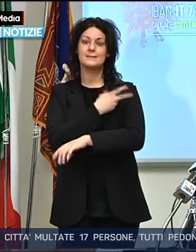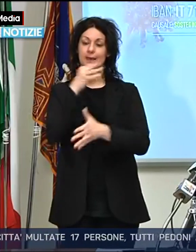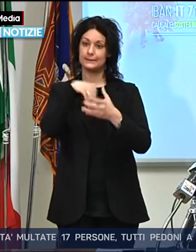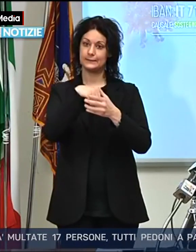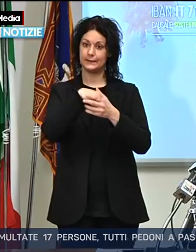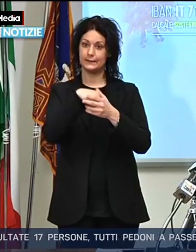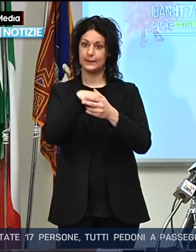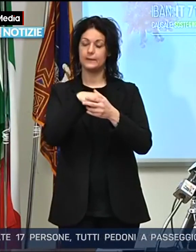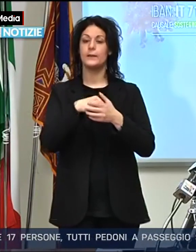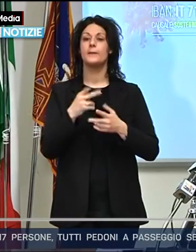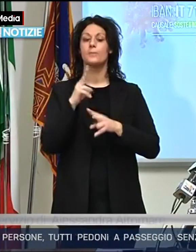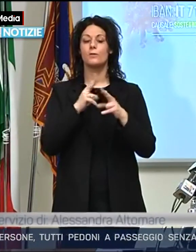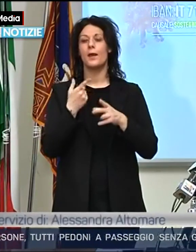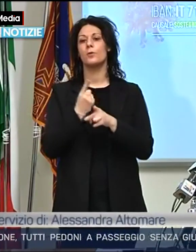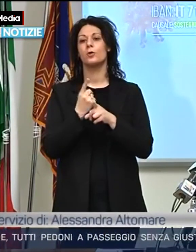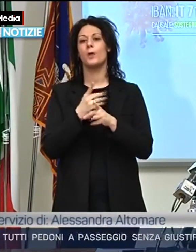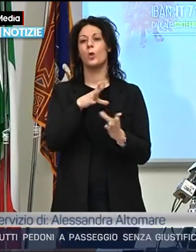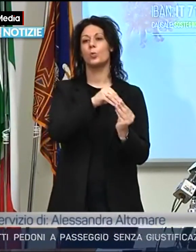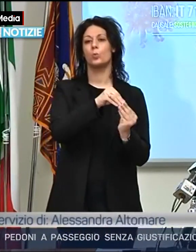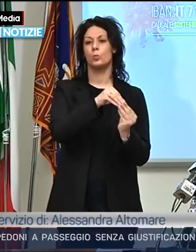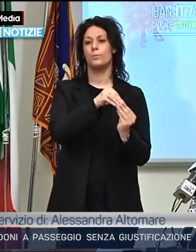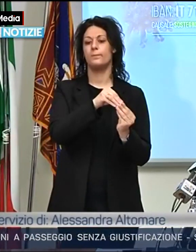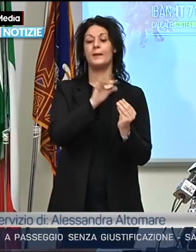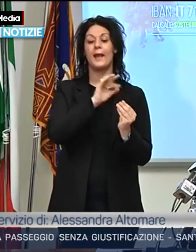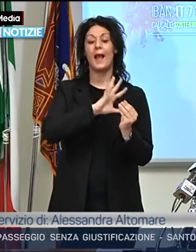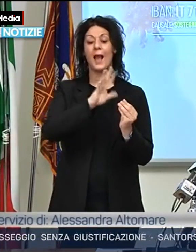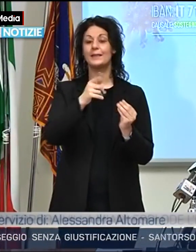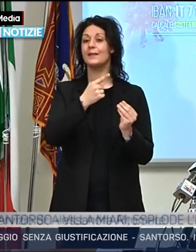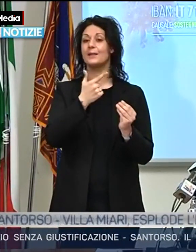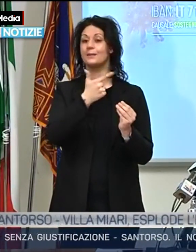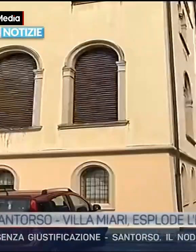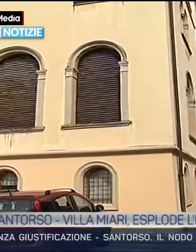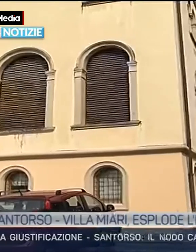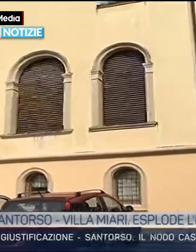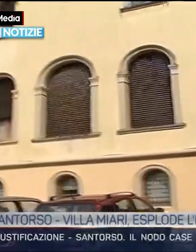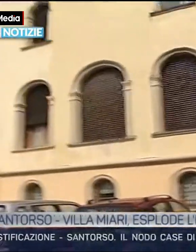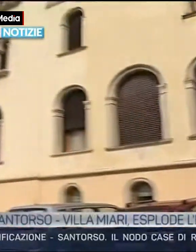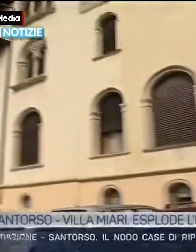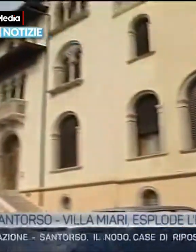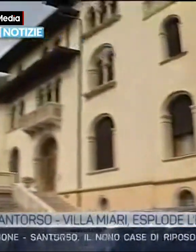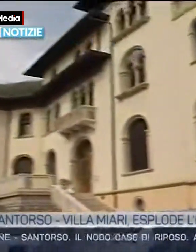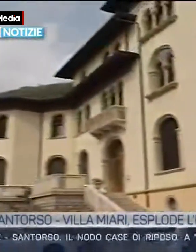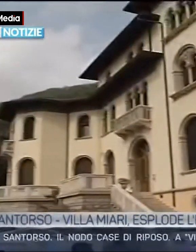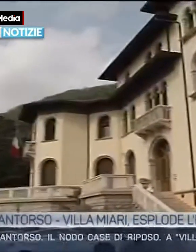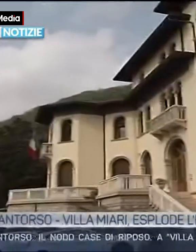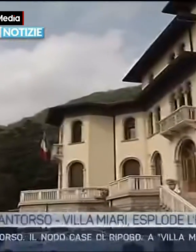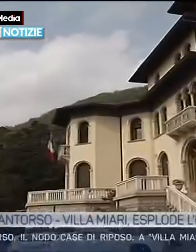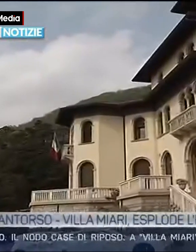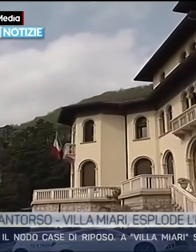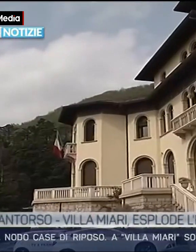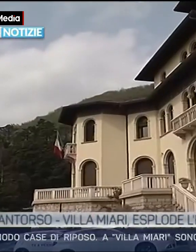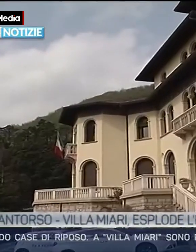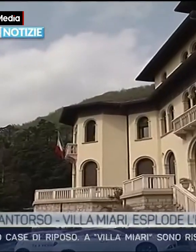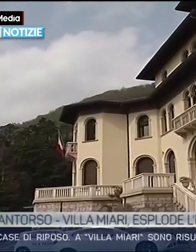delle strutture, di raggruppare e quindi di portare fuori i negativi o i positivi. Controlli e isolamento anche per i